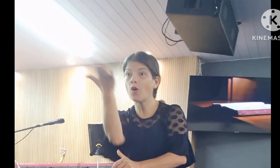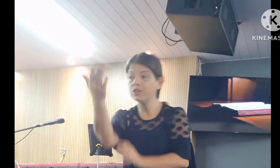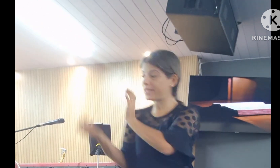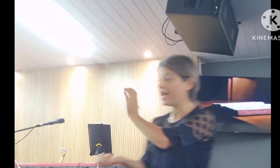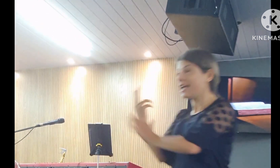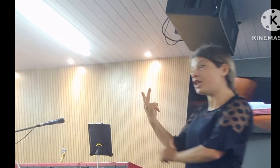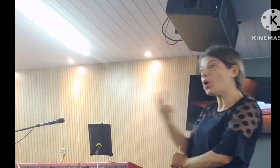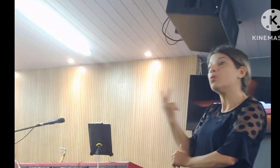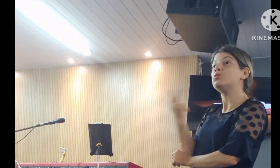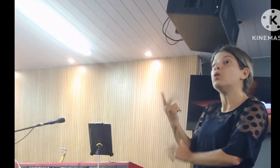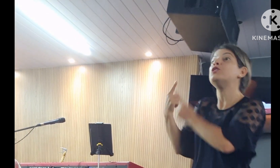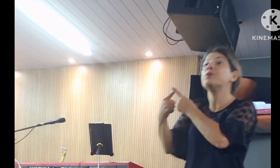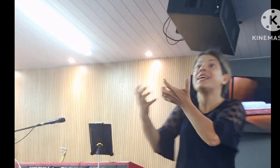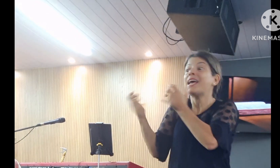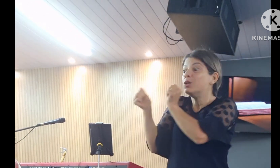Adão, lá no paraíso,